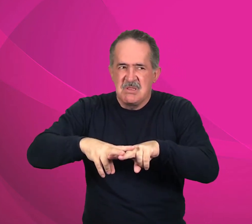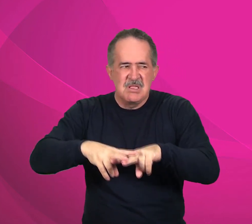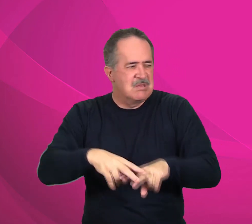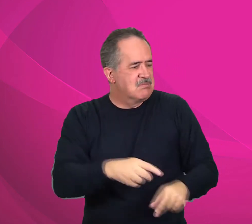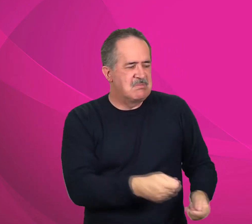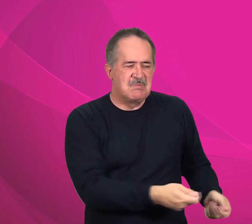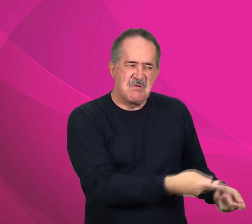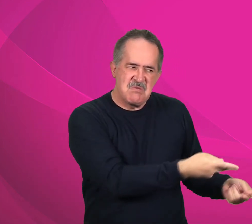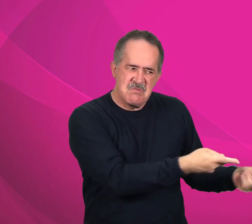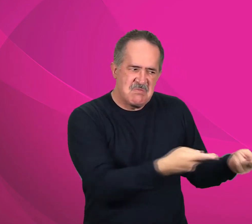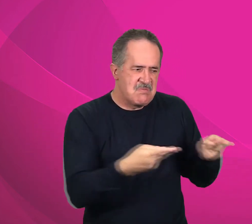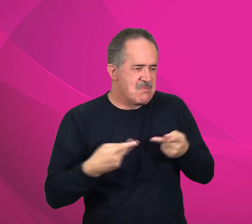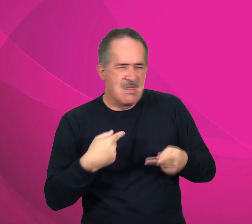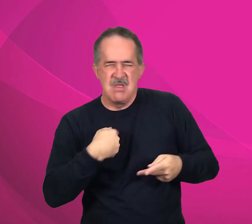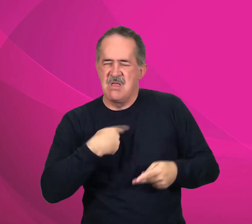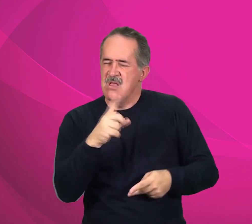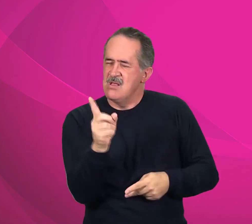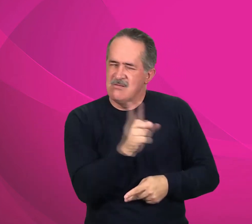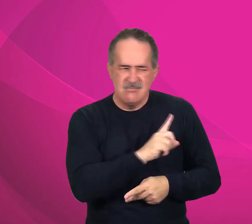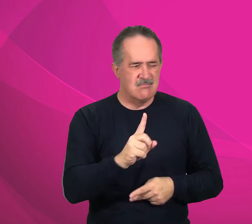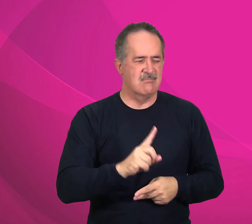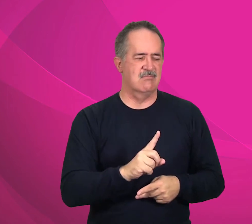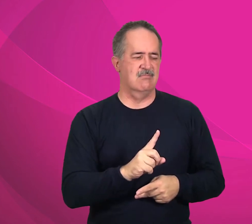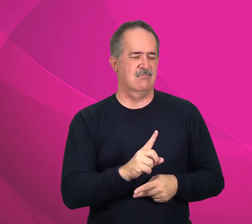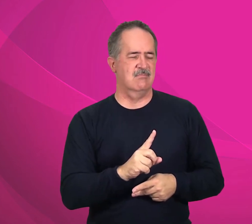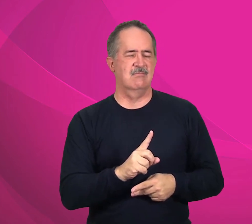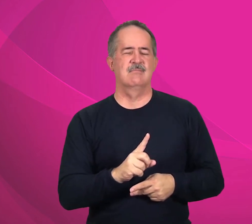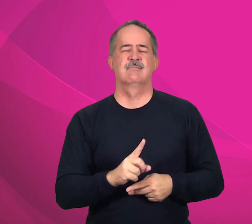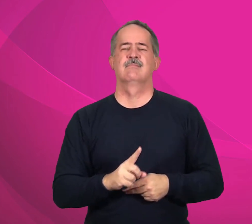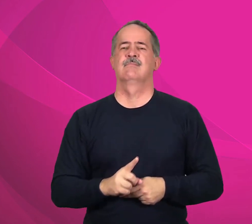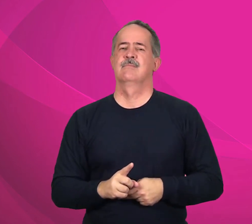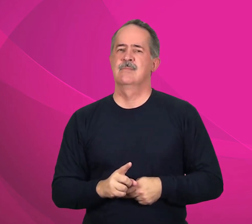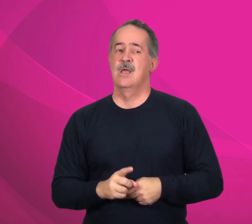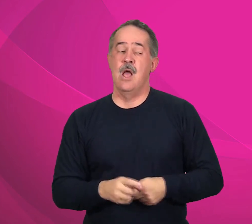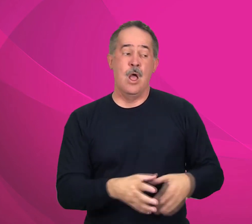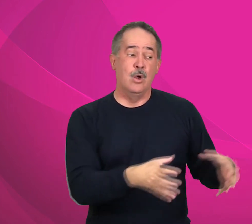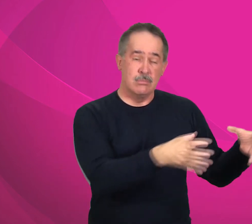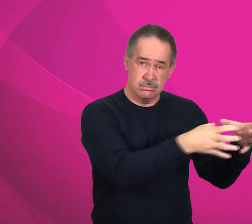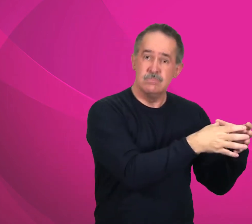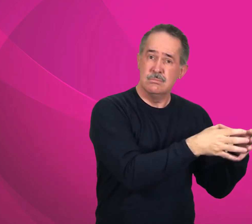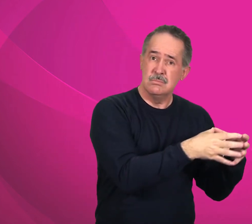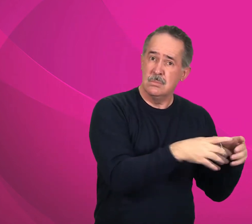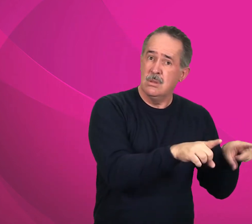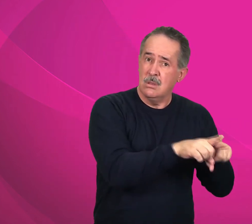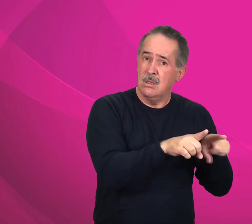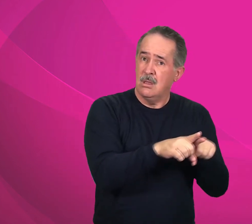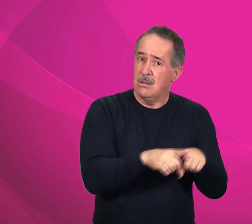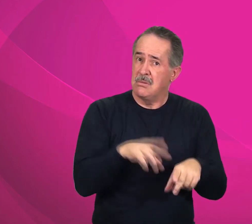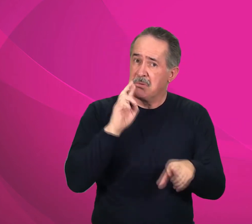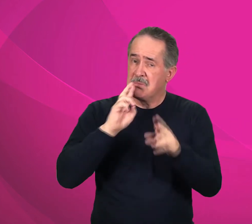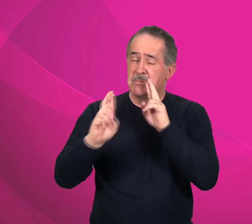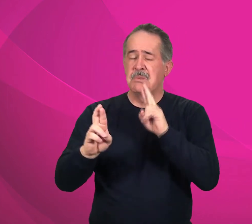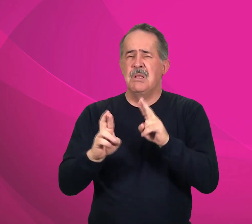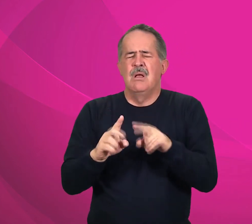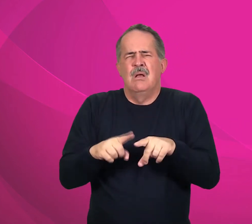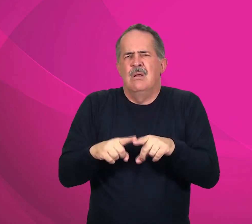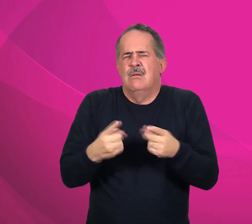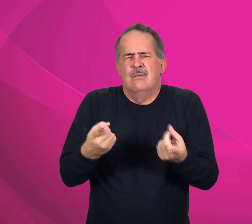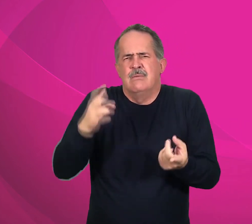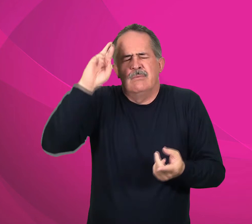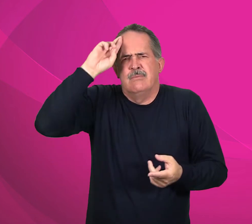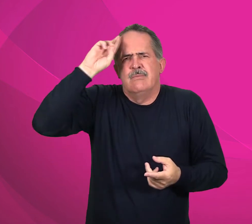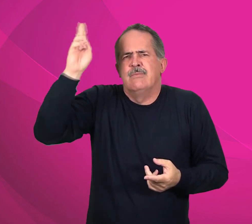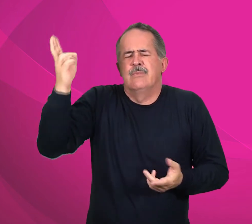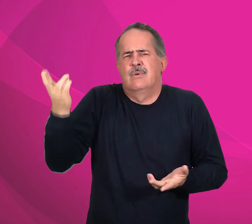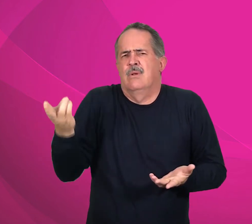e não fostes me visitar e estes também responderam mas